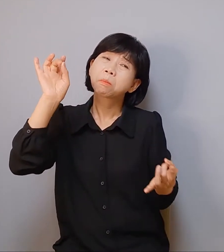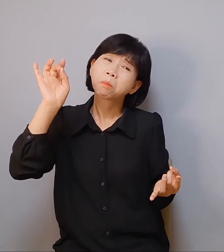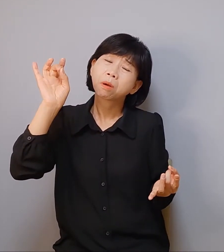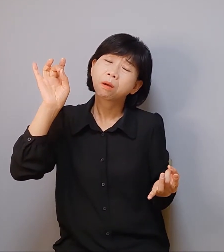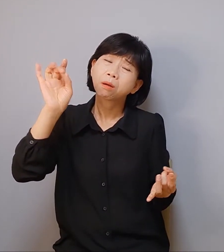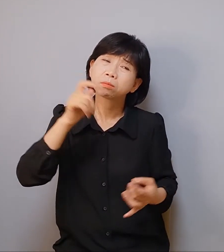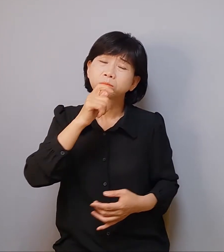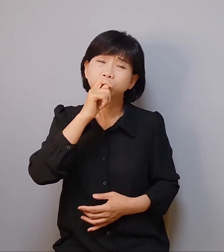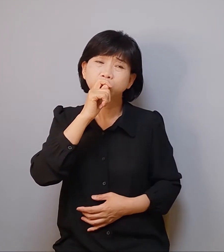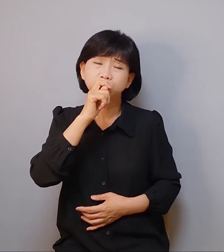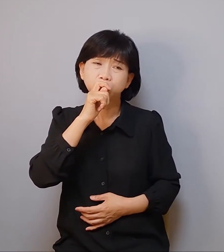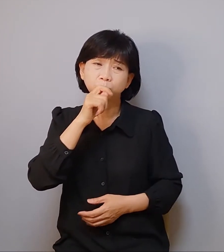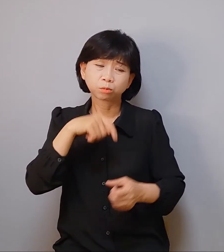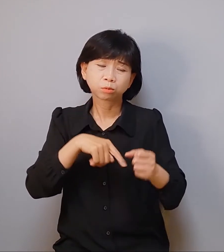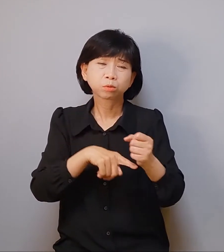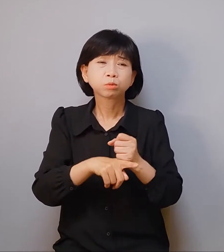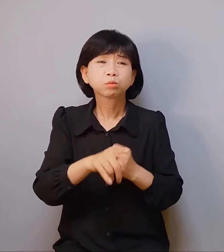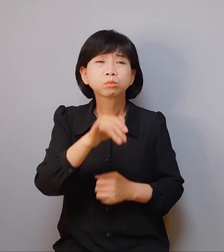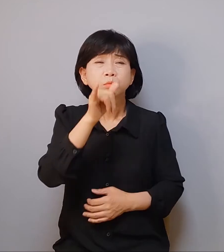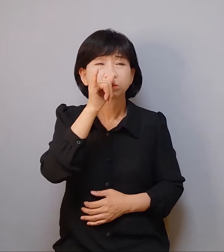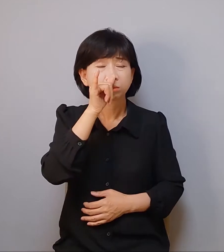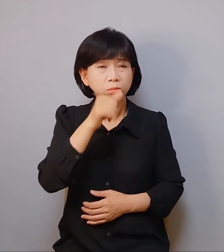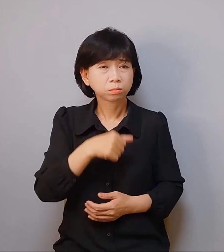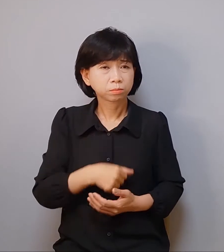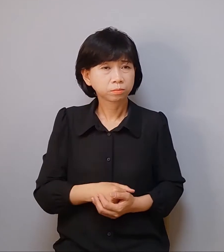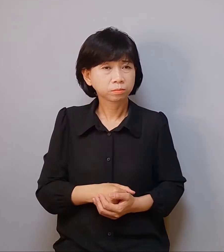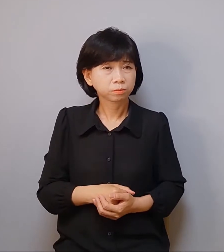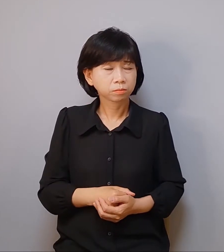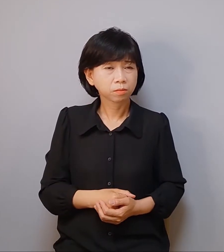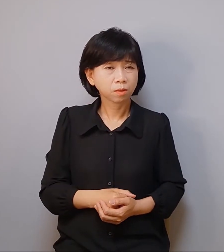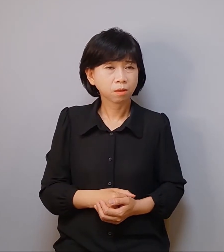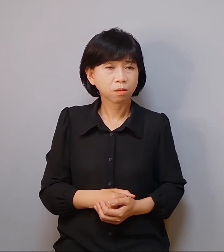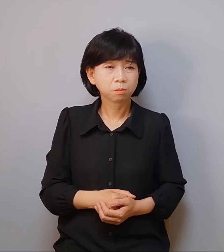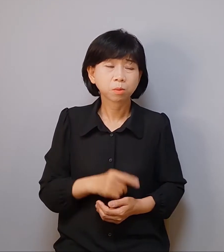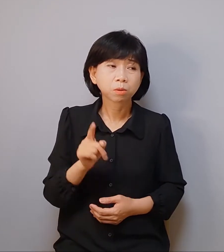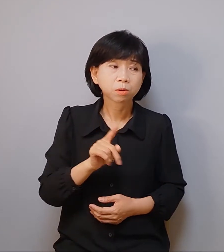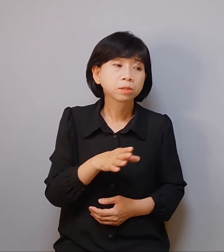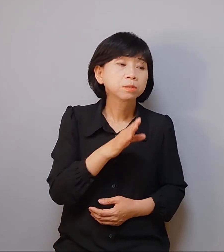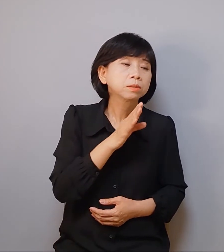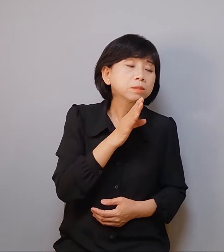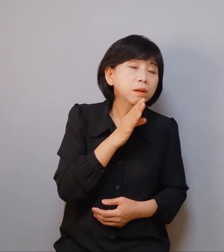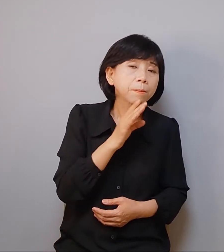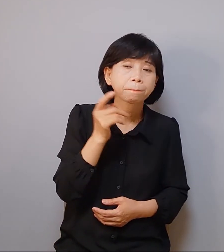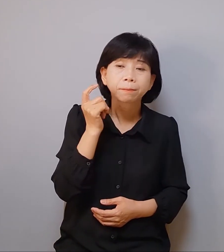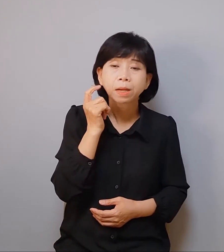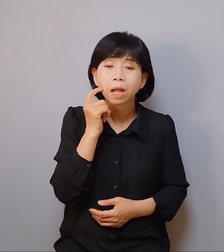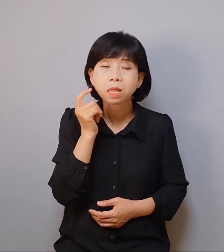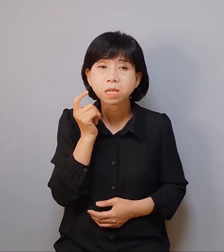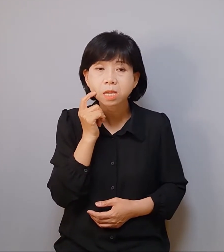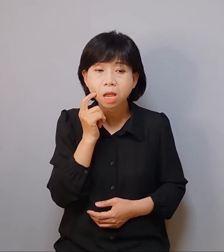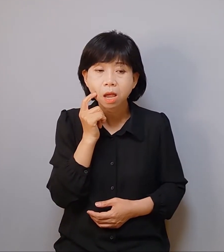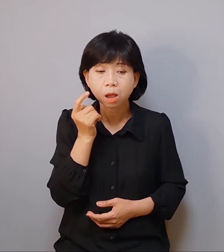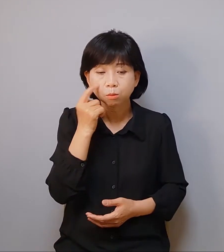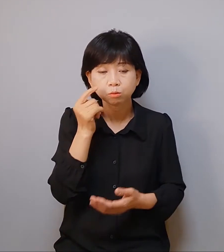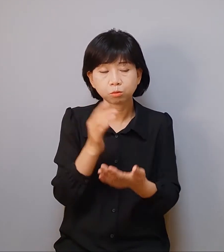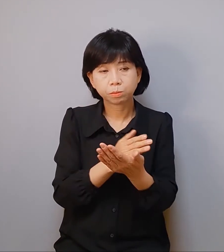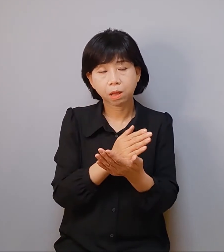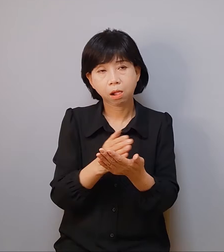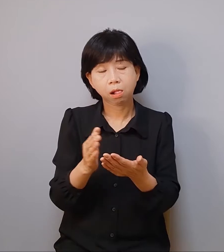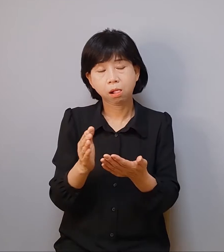있으십니다. 진짜와 가짜가 그 기간을 통해서 구별이 되고